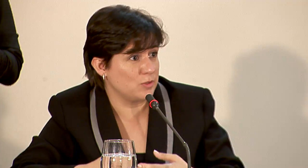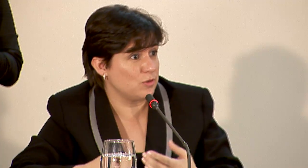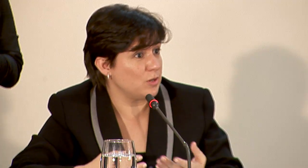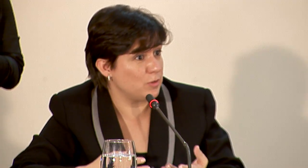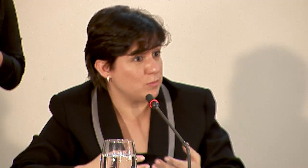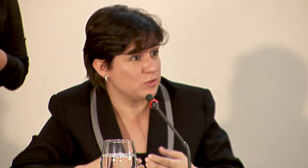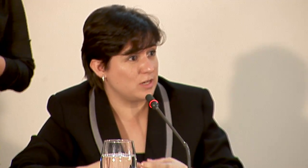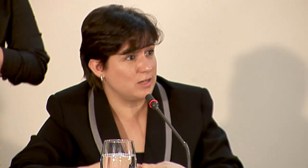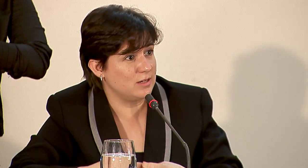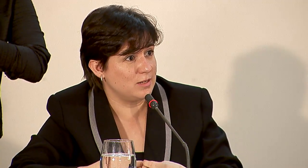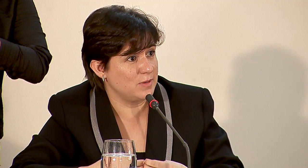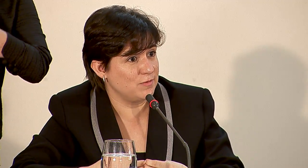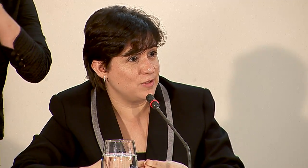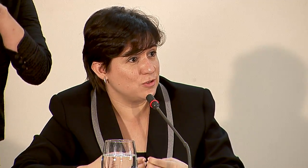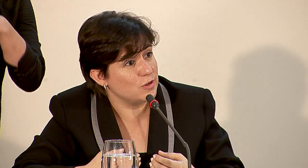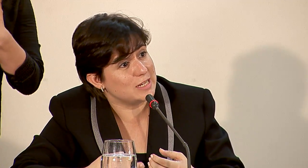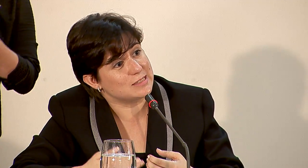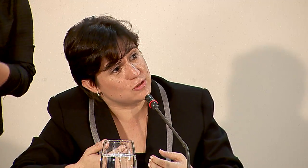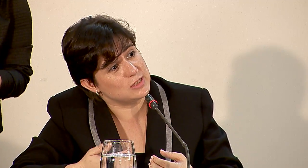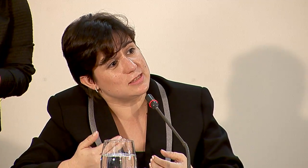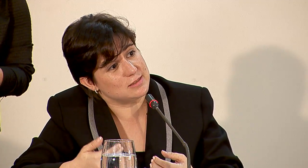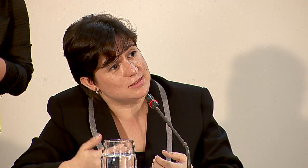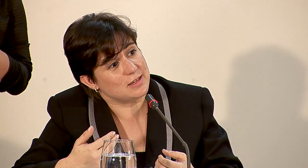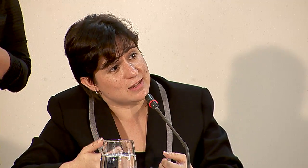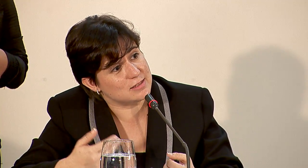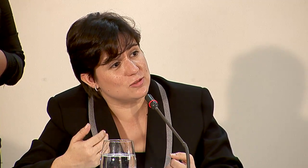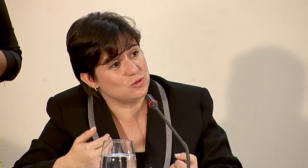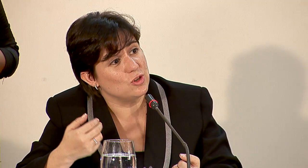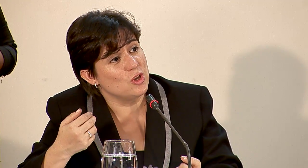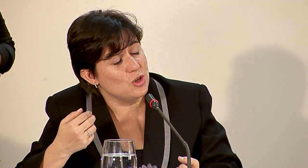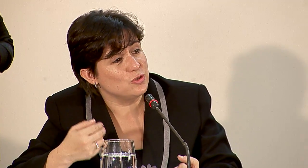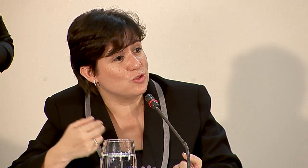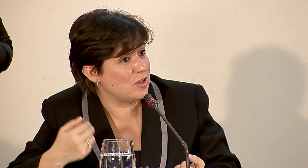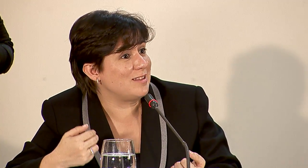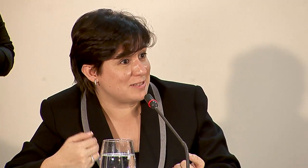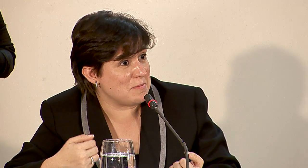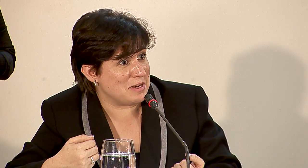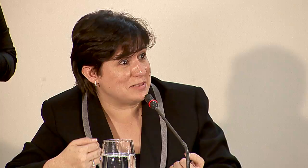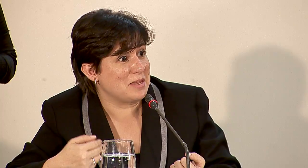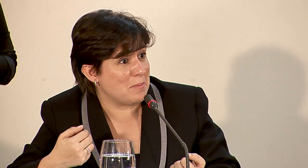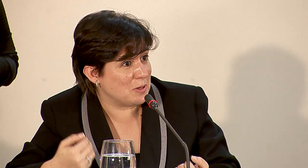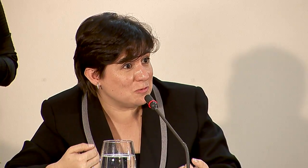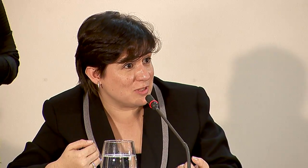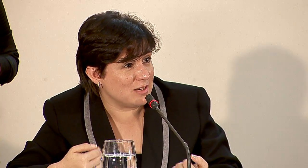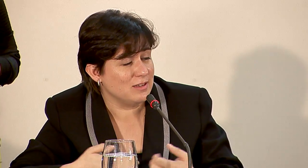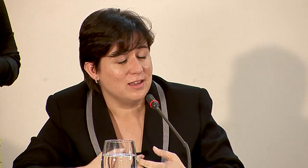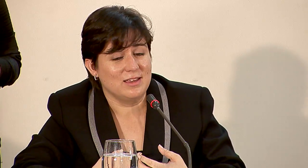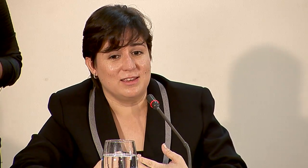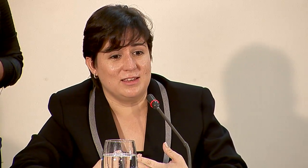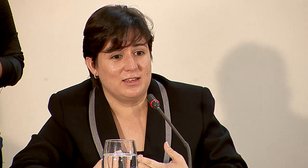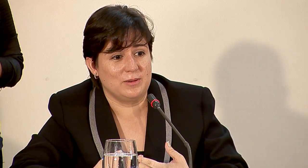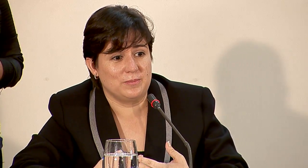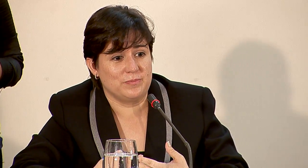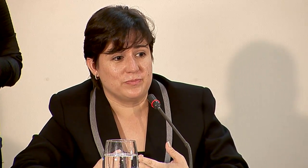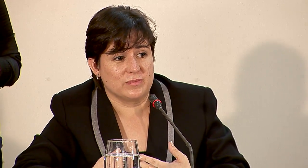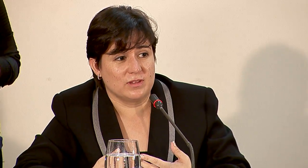no, en este momento no le podemos dar el beneficio, y la señora seguía yendo todas las semanas a preguntar,